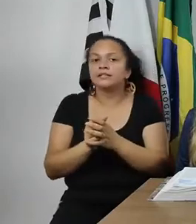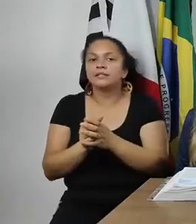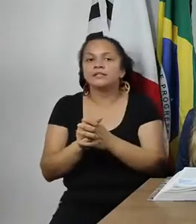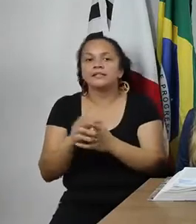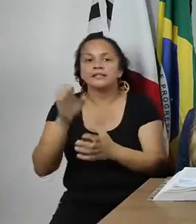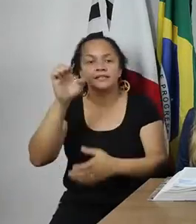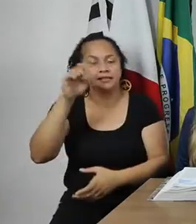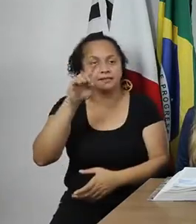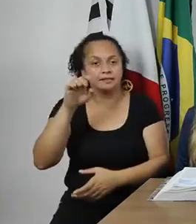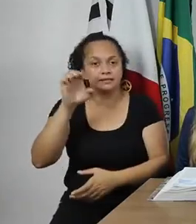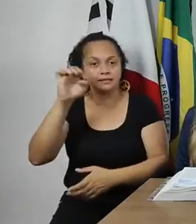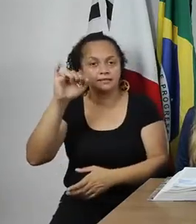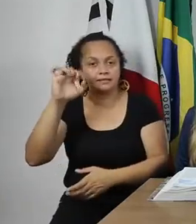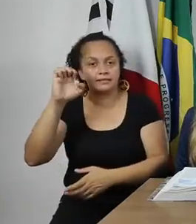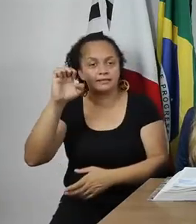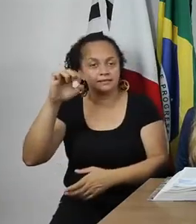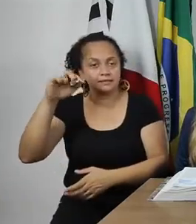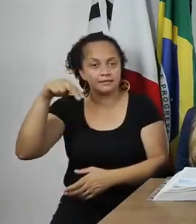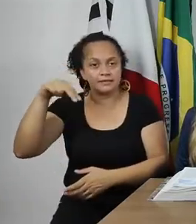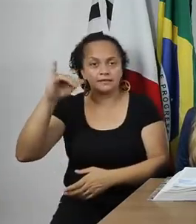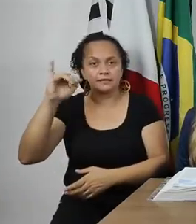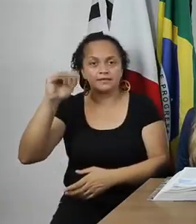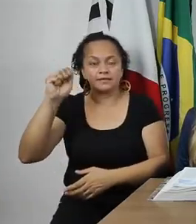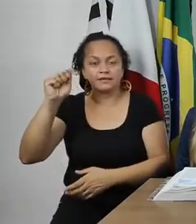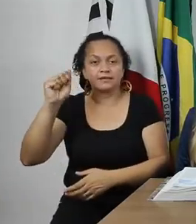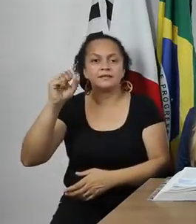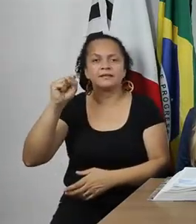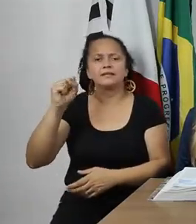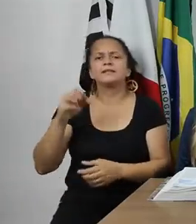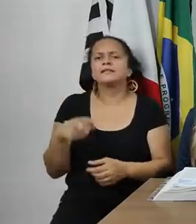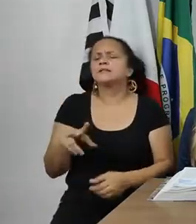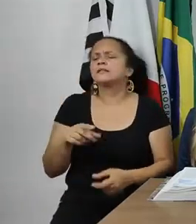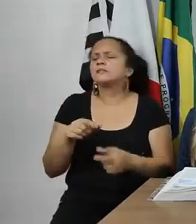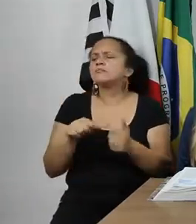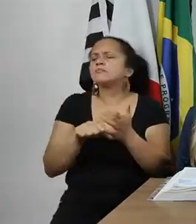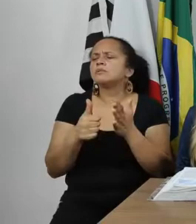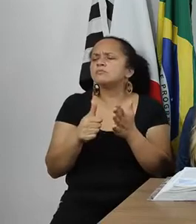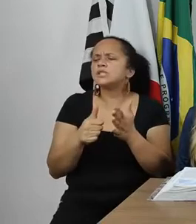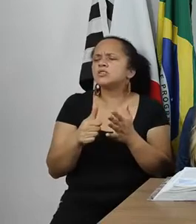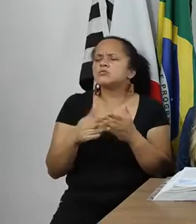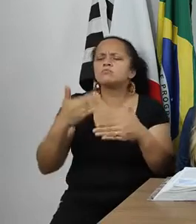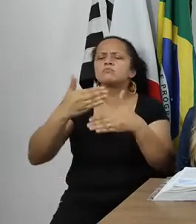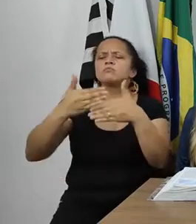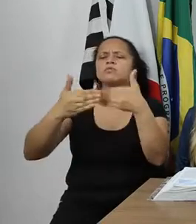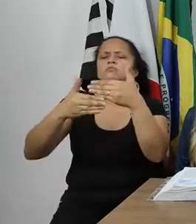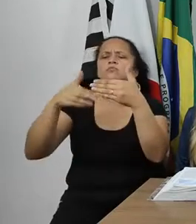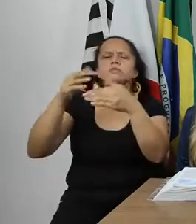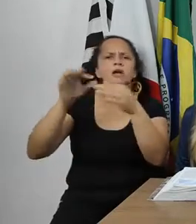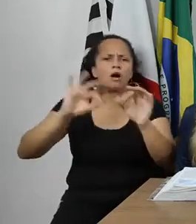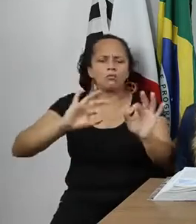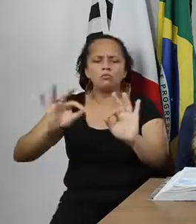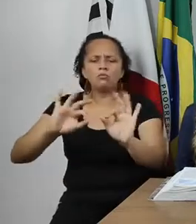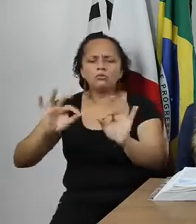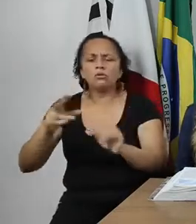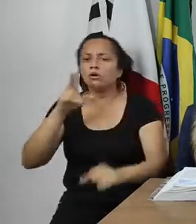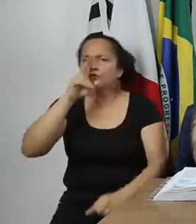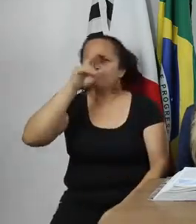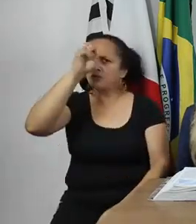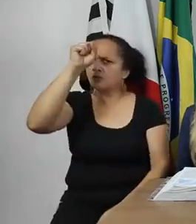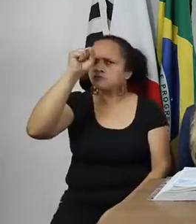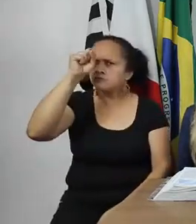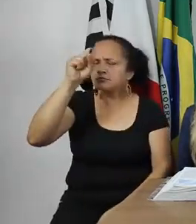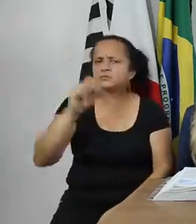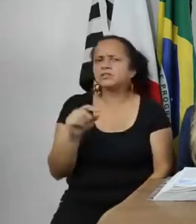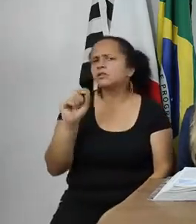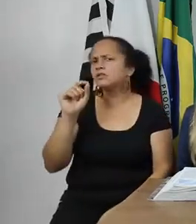uma muralha. A primeira coisa que ele fez foi se fortalecer. O que eu aprendo com isso? O que a gente aprende com